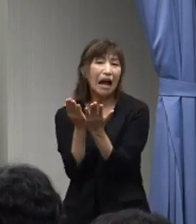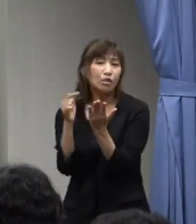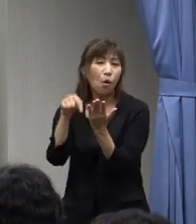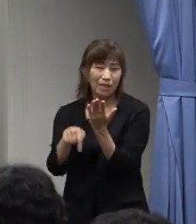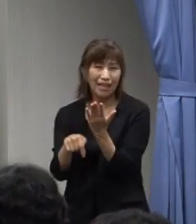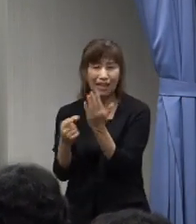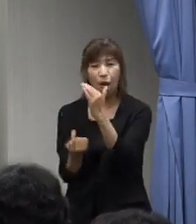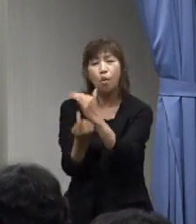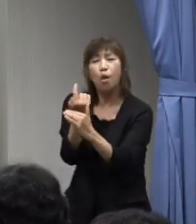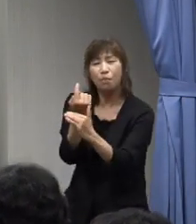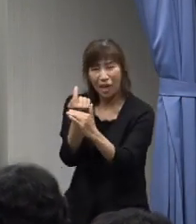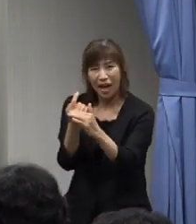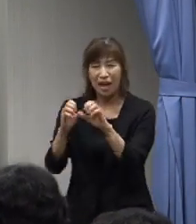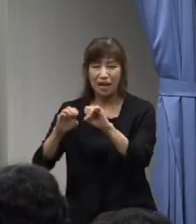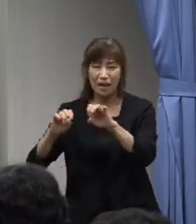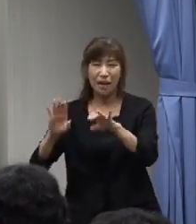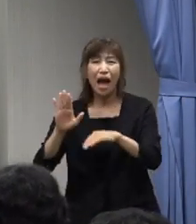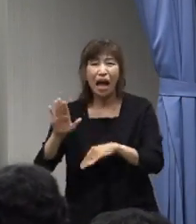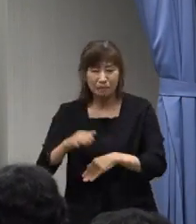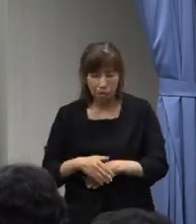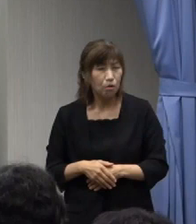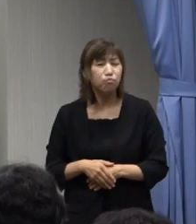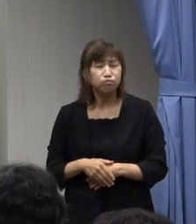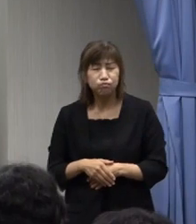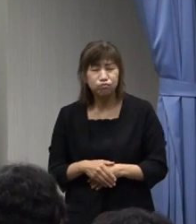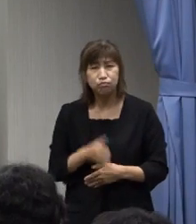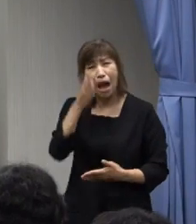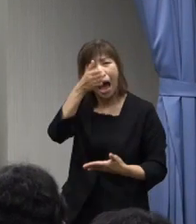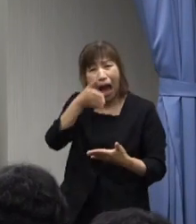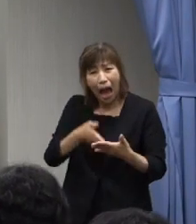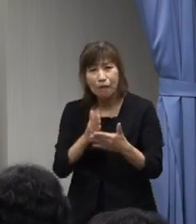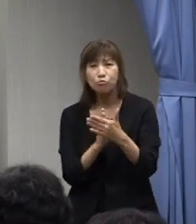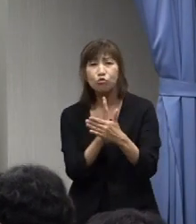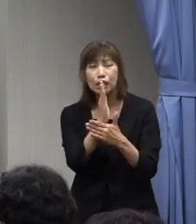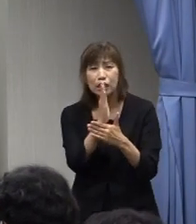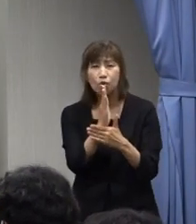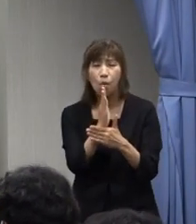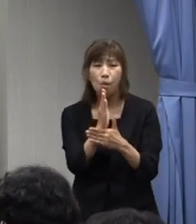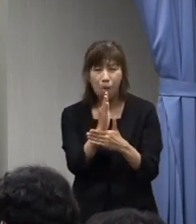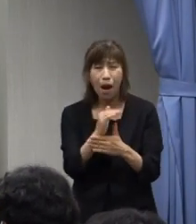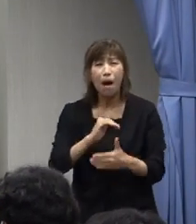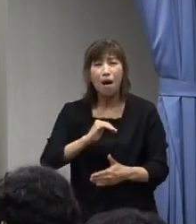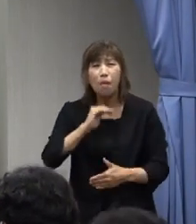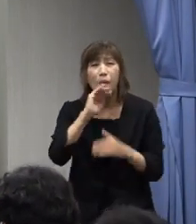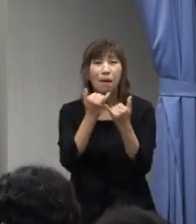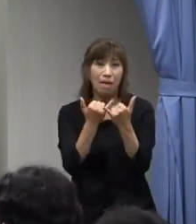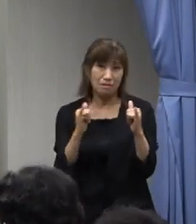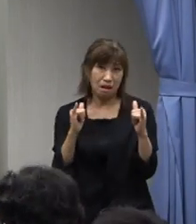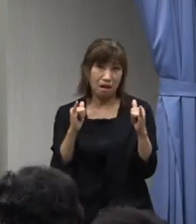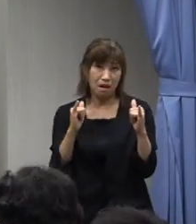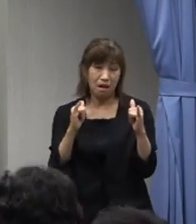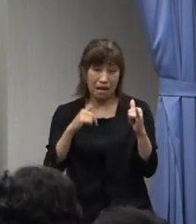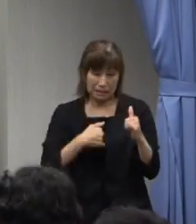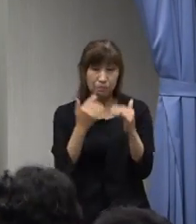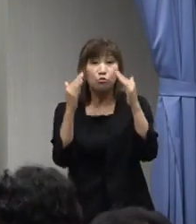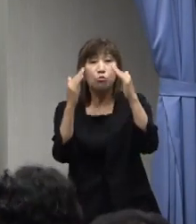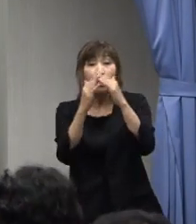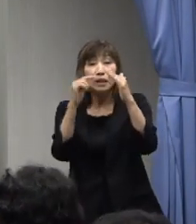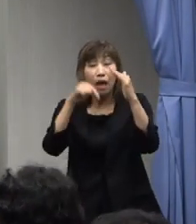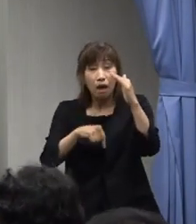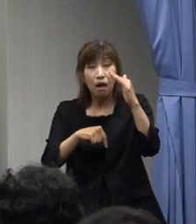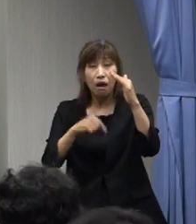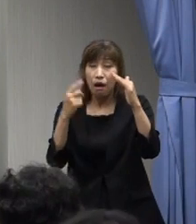道されますけど、半分以上は高齢者の方です。そして自宅で起きています。これが特徴